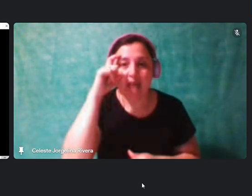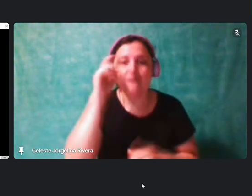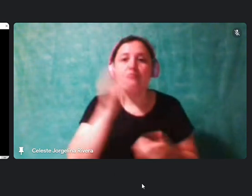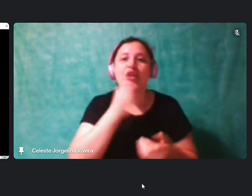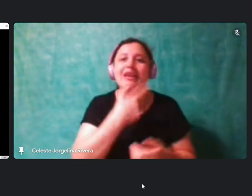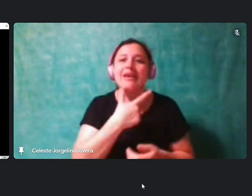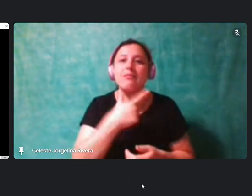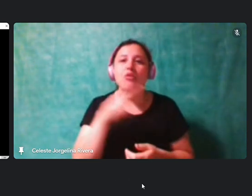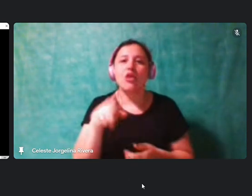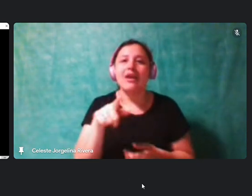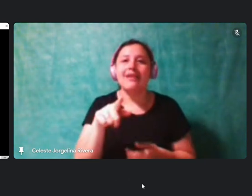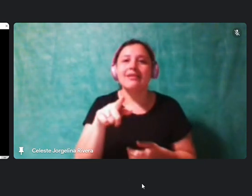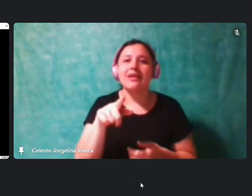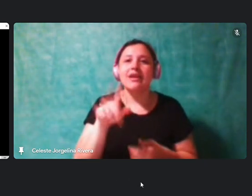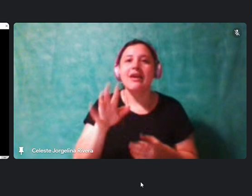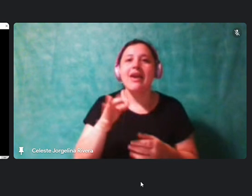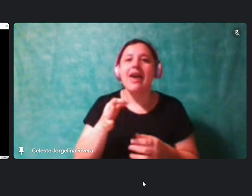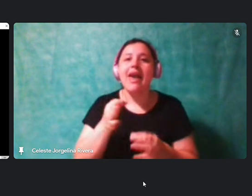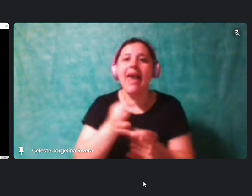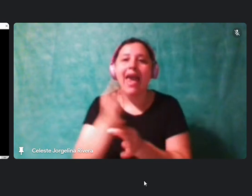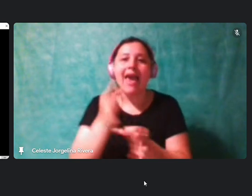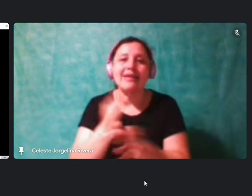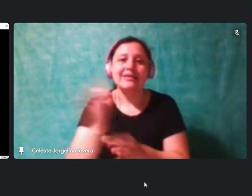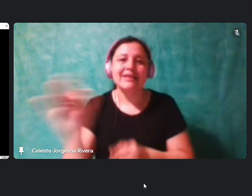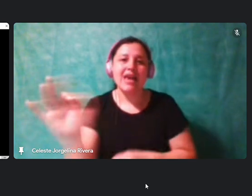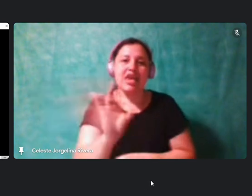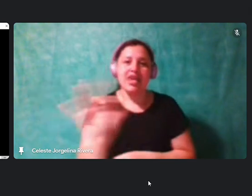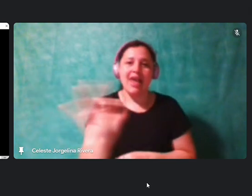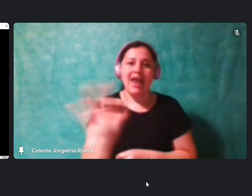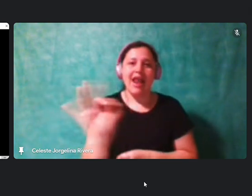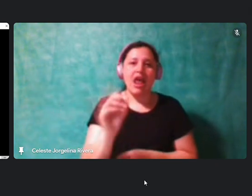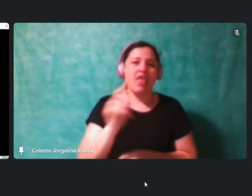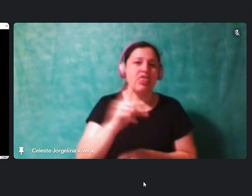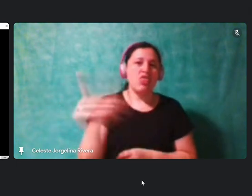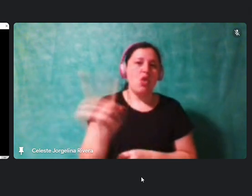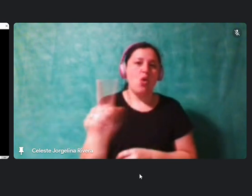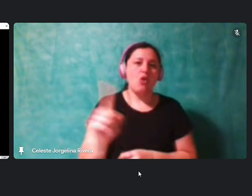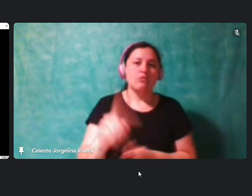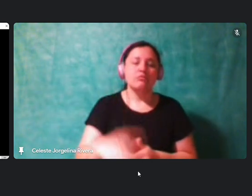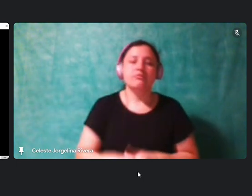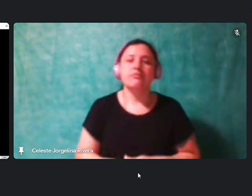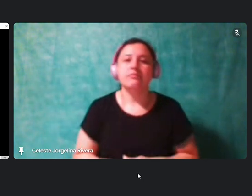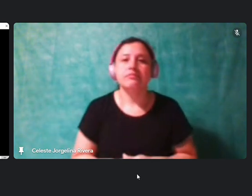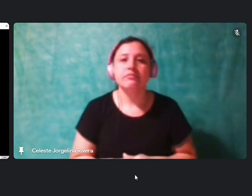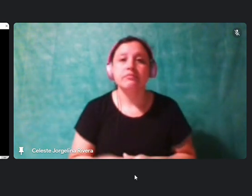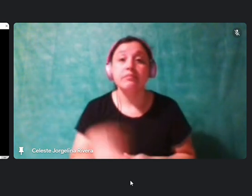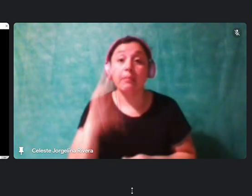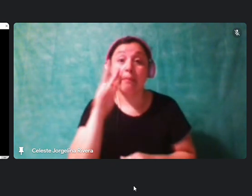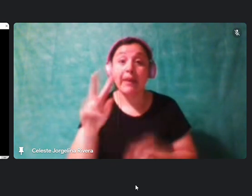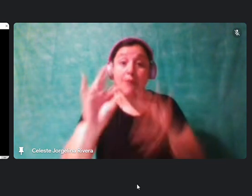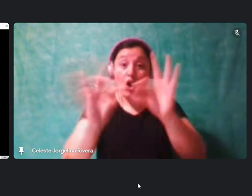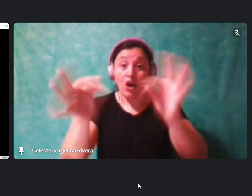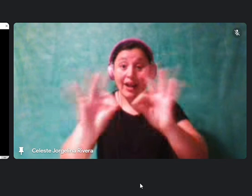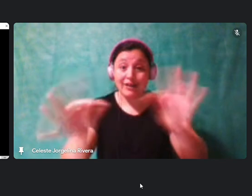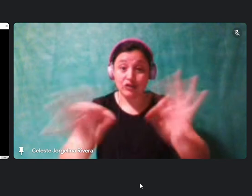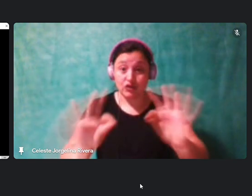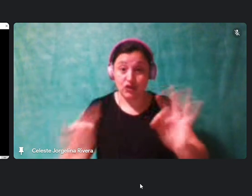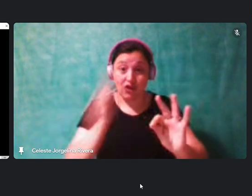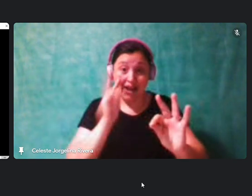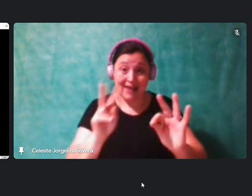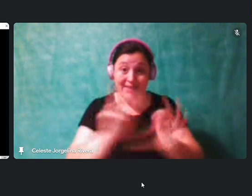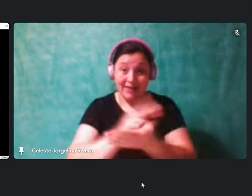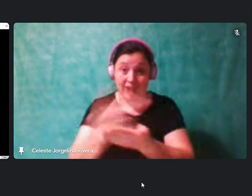¿sí? No tienen un rol protagónico, como la palabra lo dice, auxiliares, ayudan o acompañan